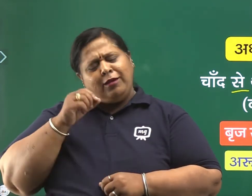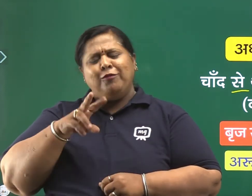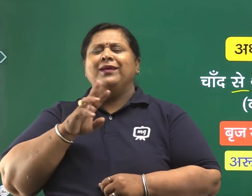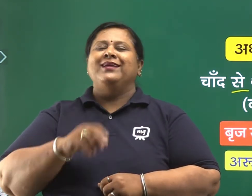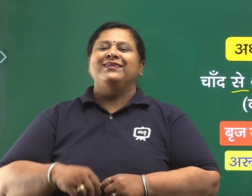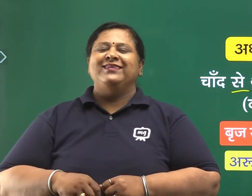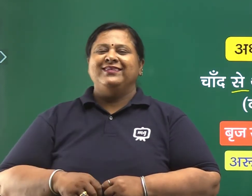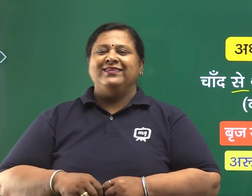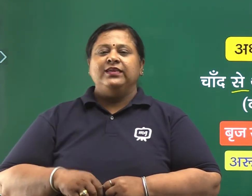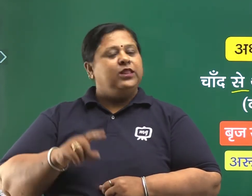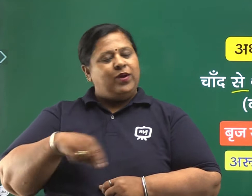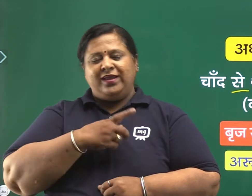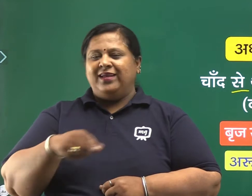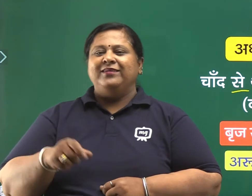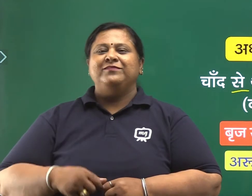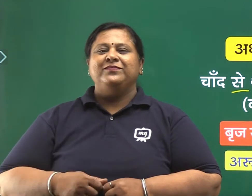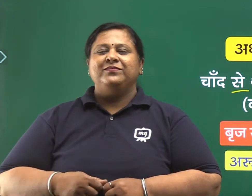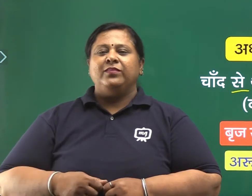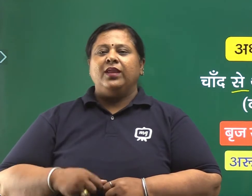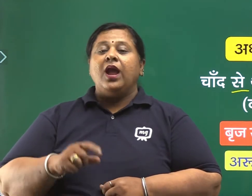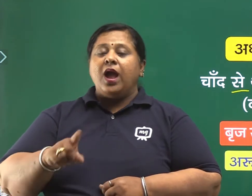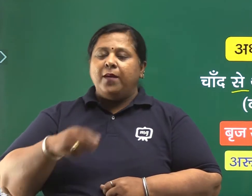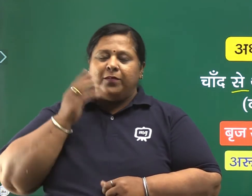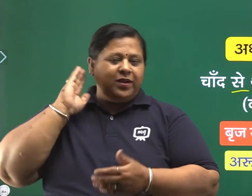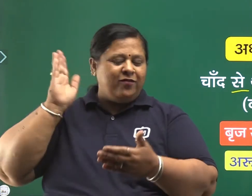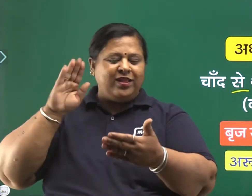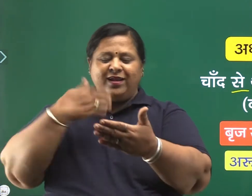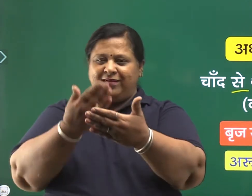होंगी। तो आइए हम कविता का